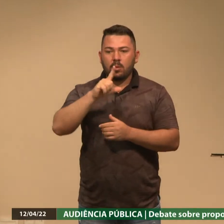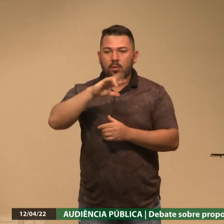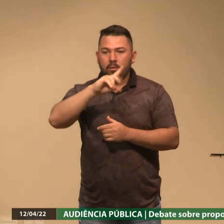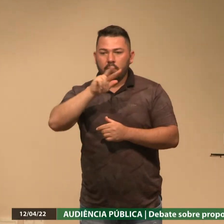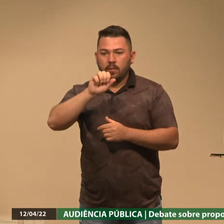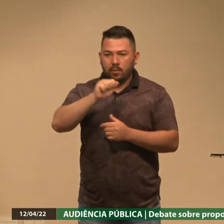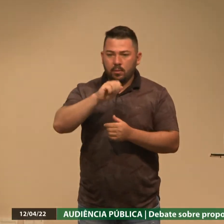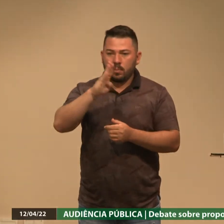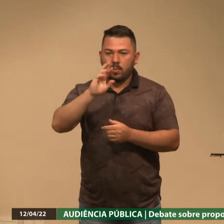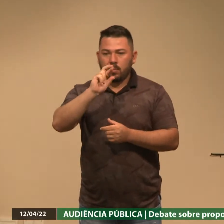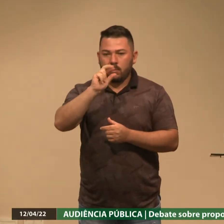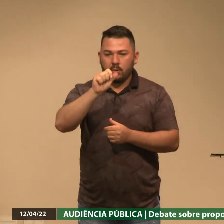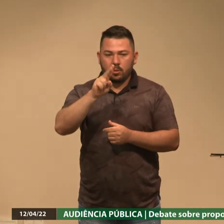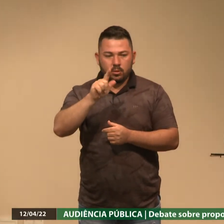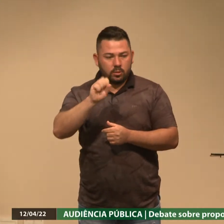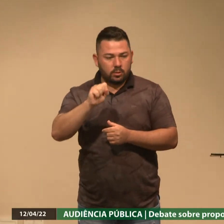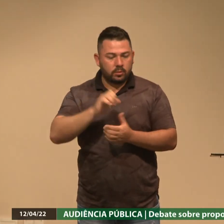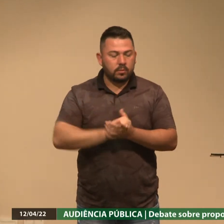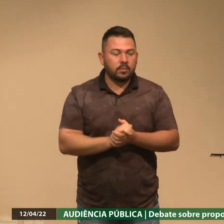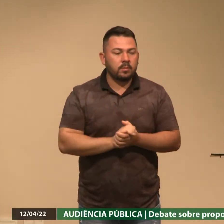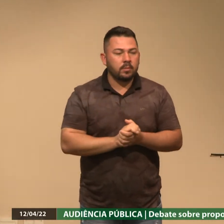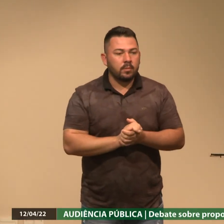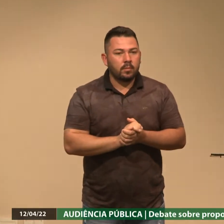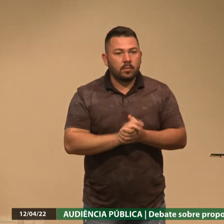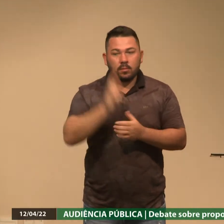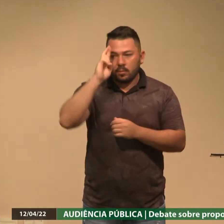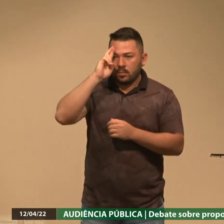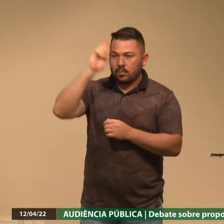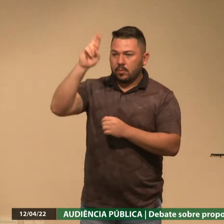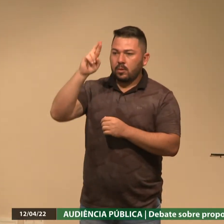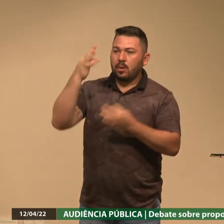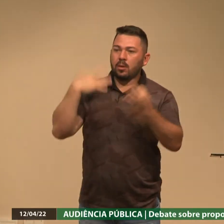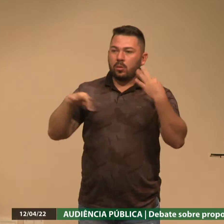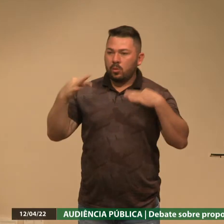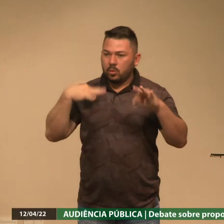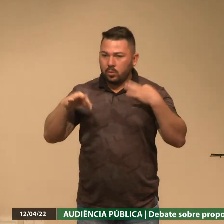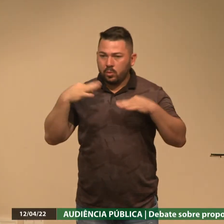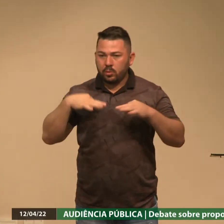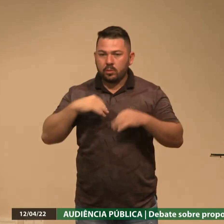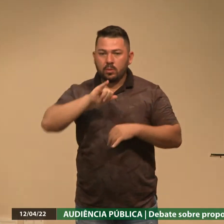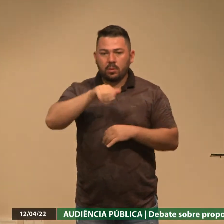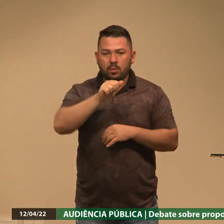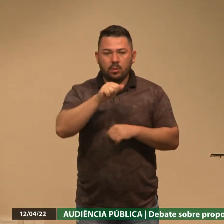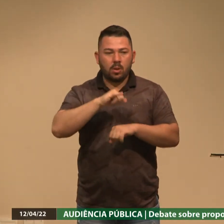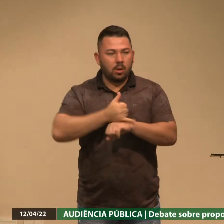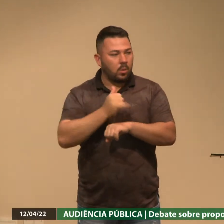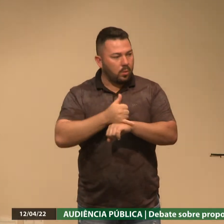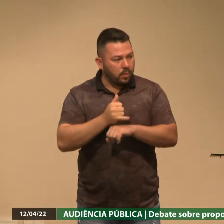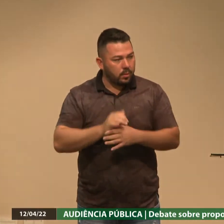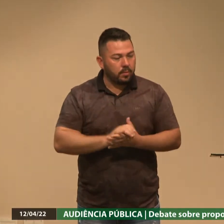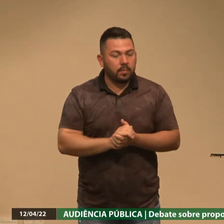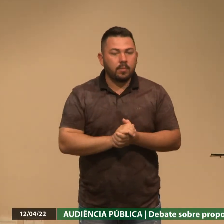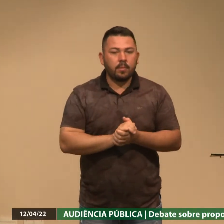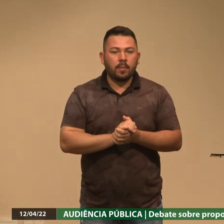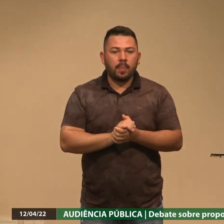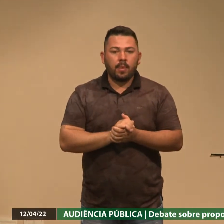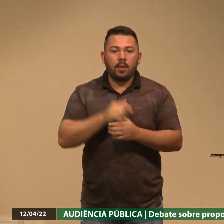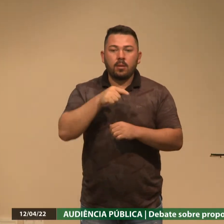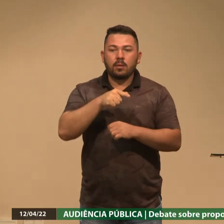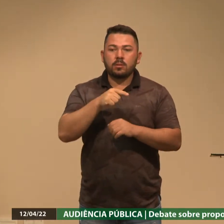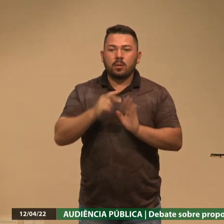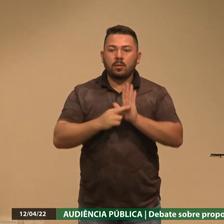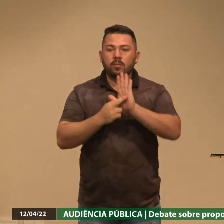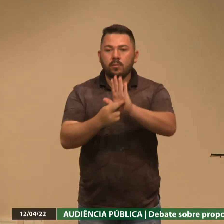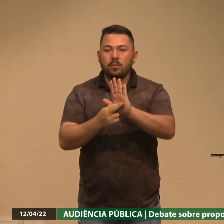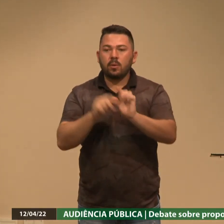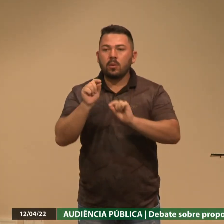Borges e a Senhora Diretora de turismo do município de Jaraguá do Sul Leila modelo neste